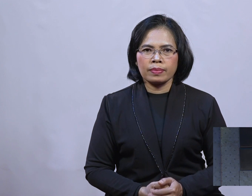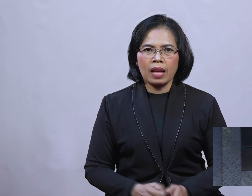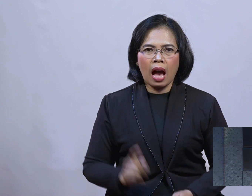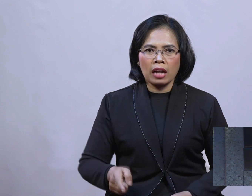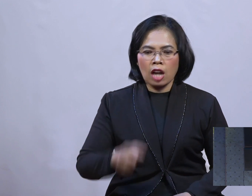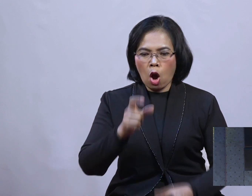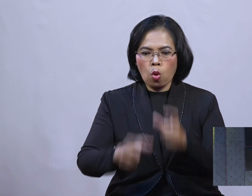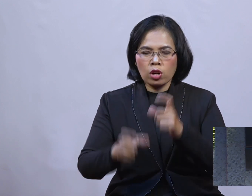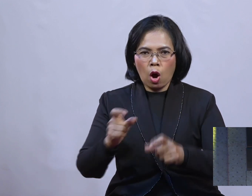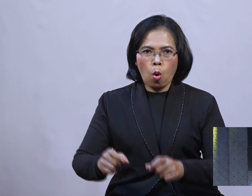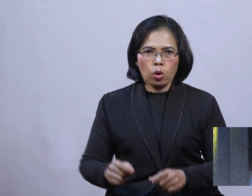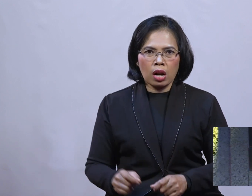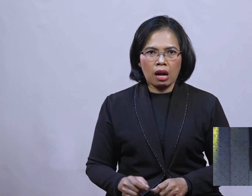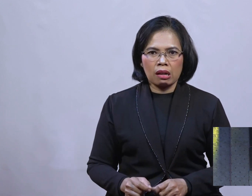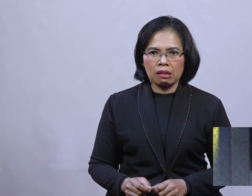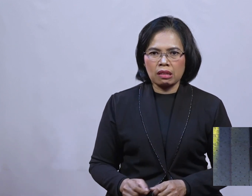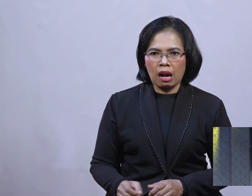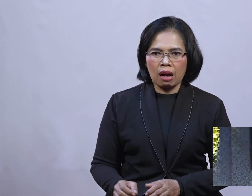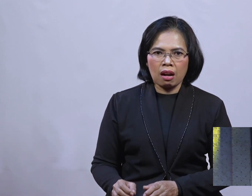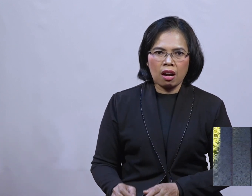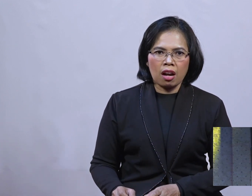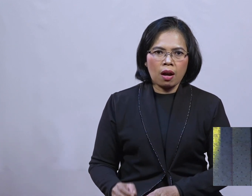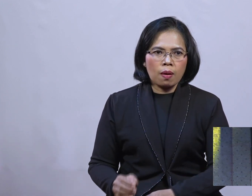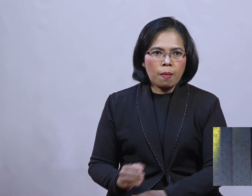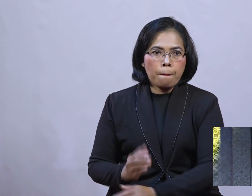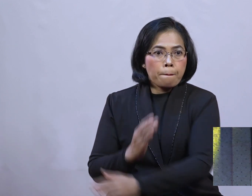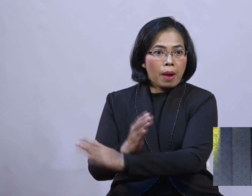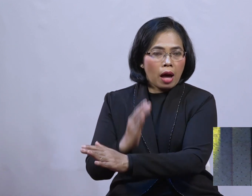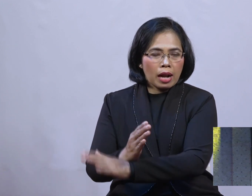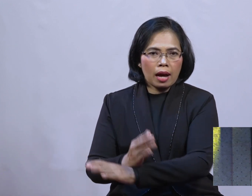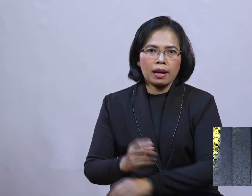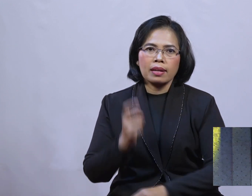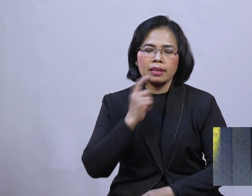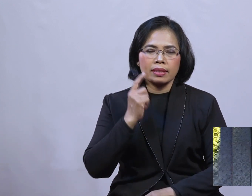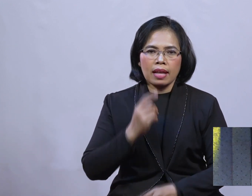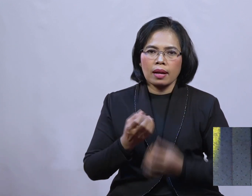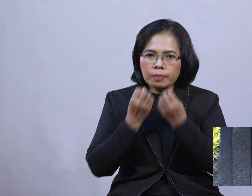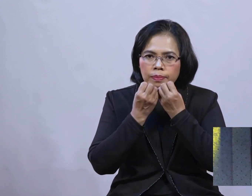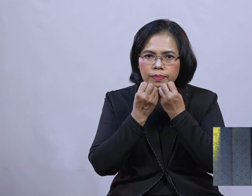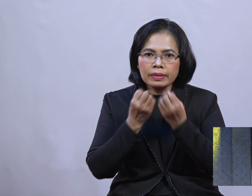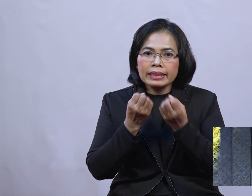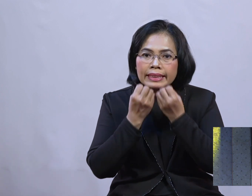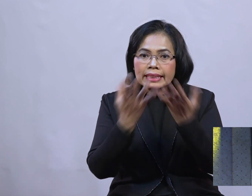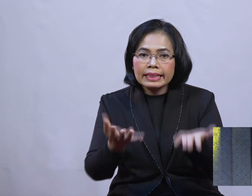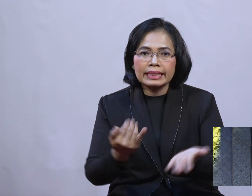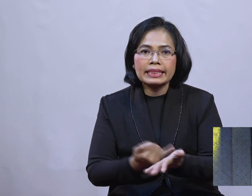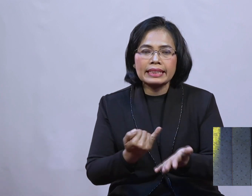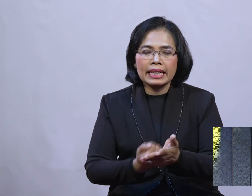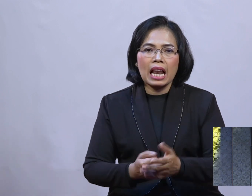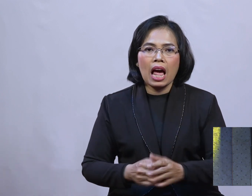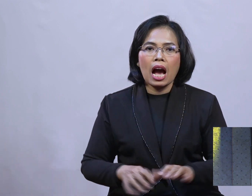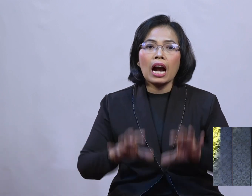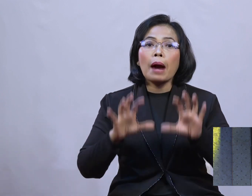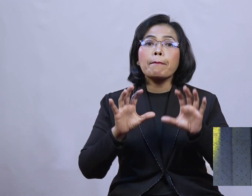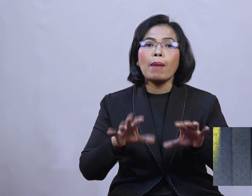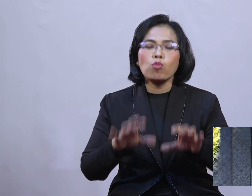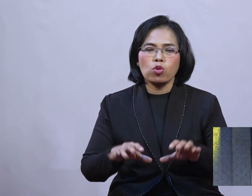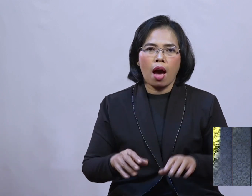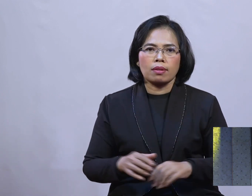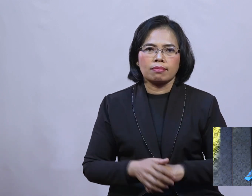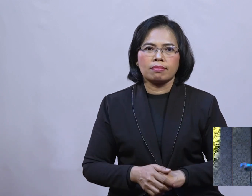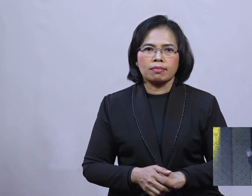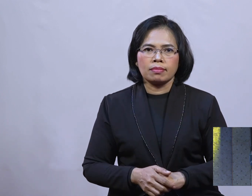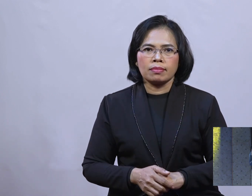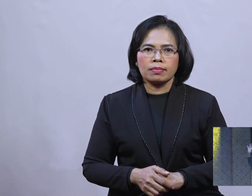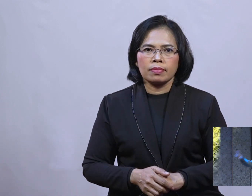Hai ada orang-orang yang menentang pengajaran tentang Injil kemakmuran Hai kan hari-hari ini saya